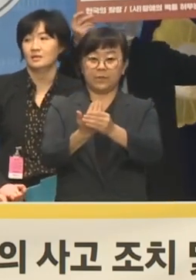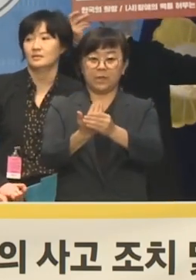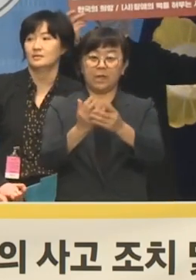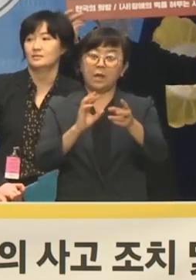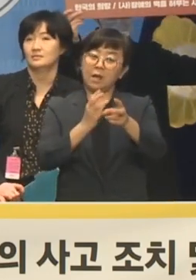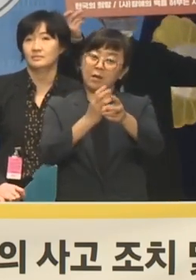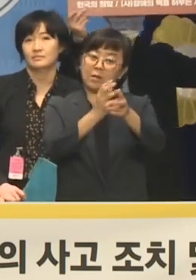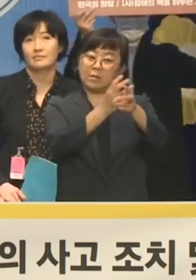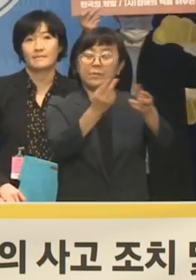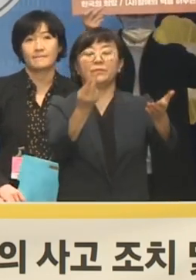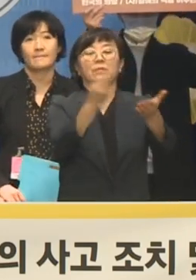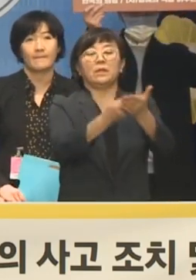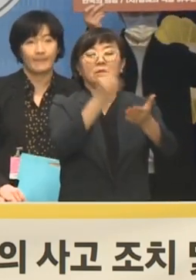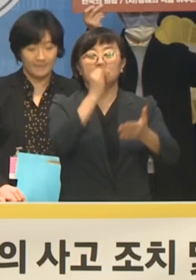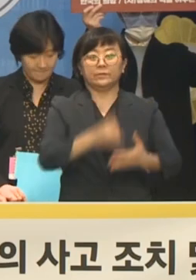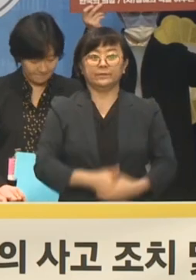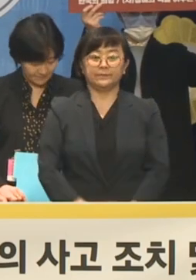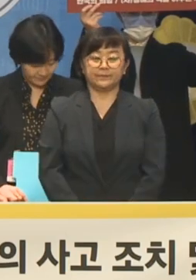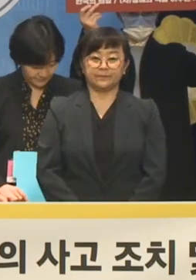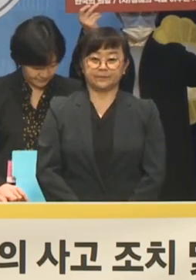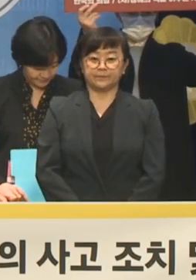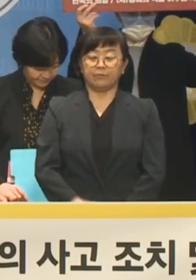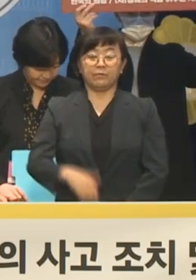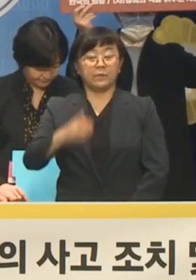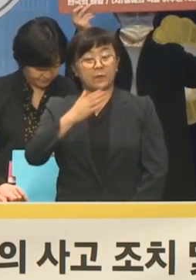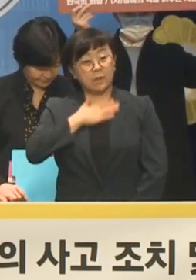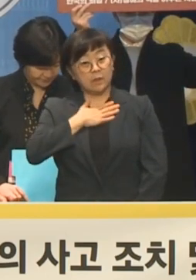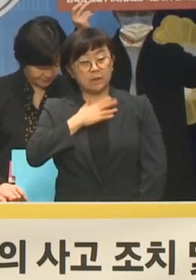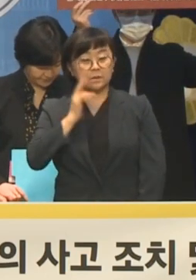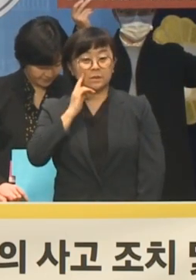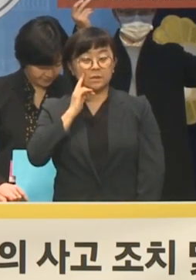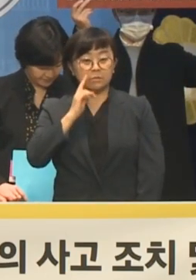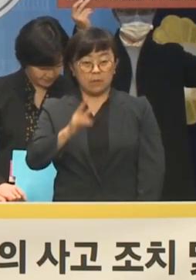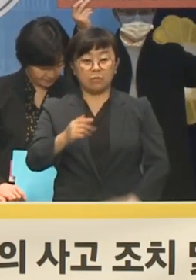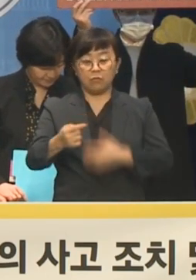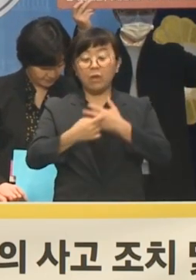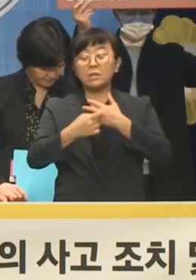앰뷸런스로 이송되었습니다. 저는 심한 외상에